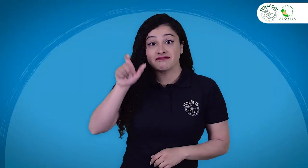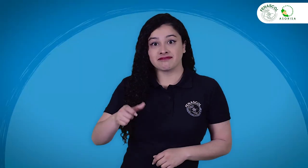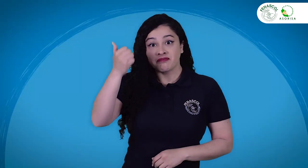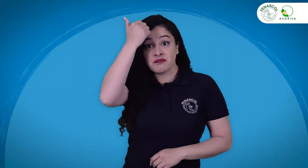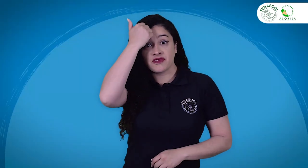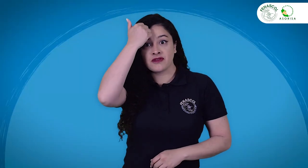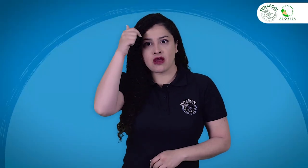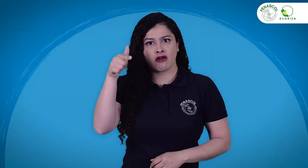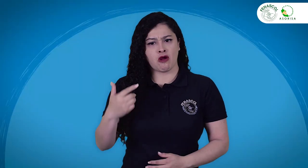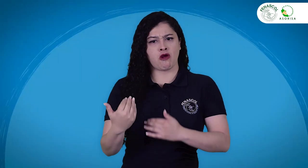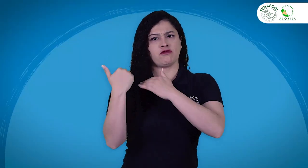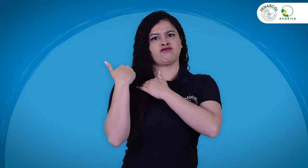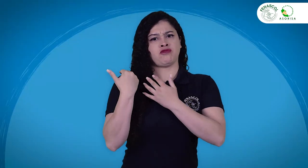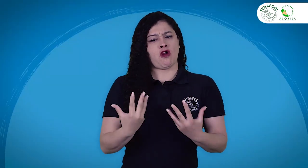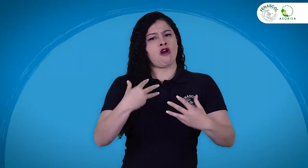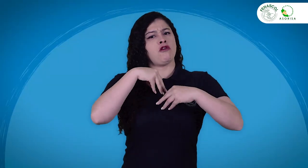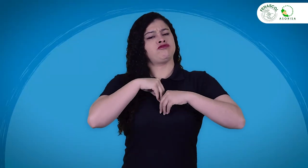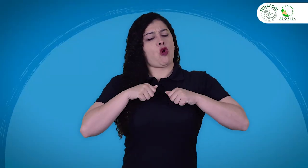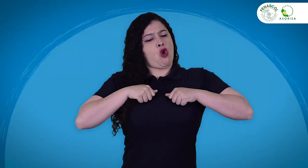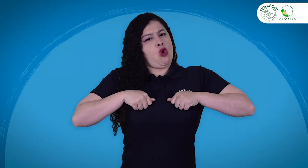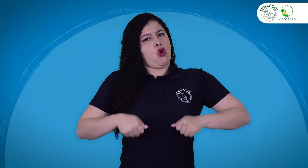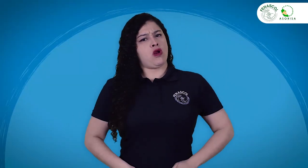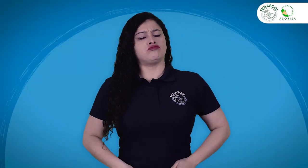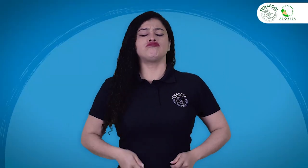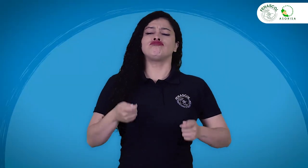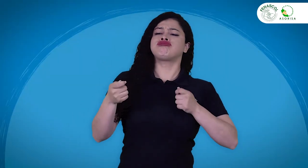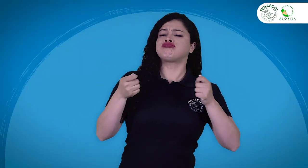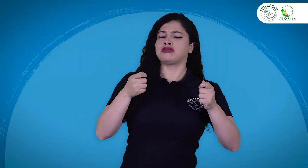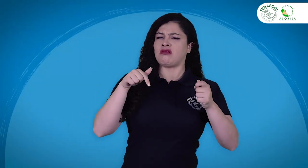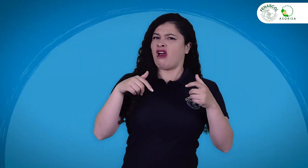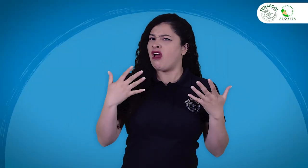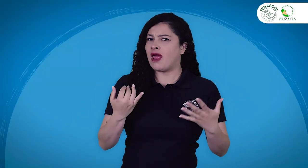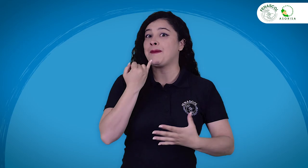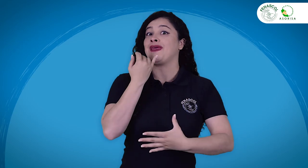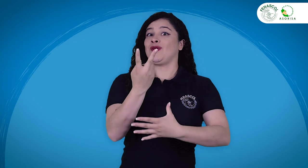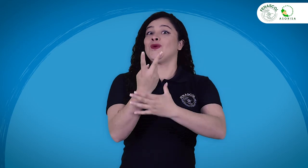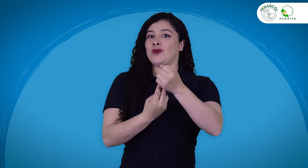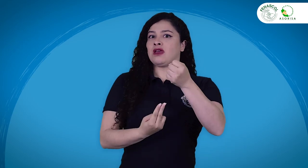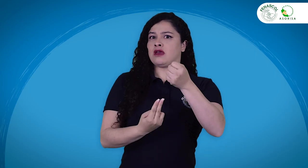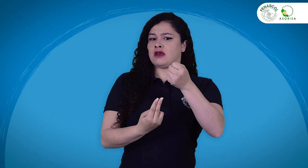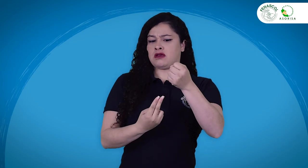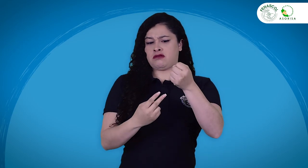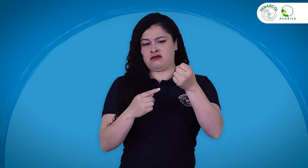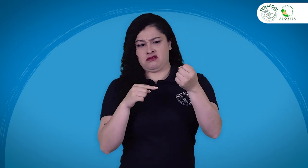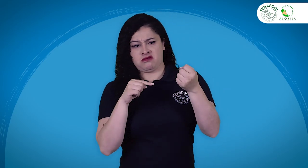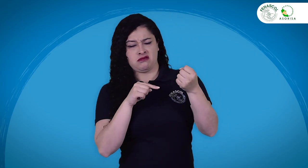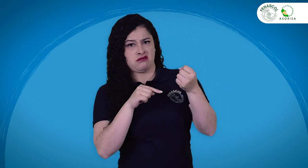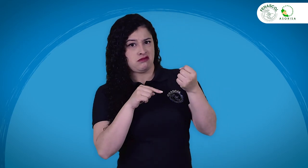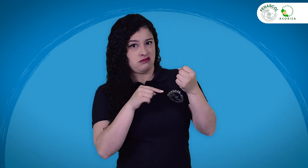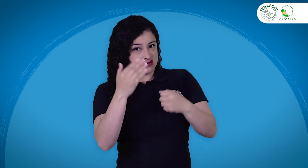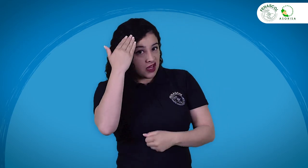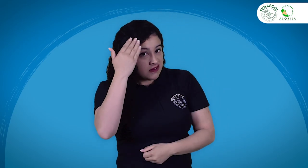crees que los maestros que tienen el cargo en la educación bilingüe en realidad son bilingües tú